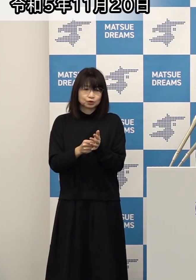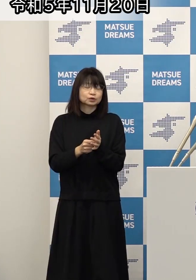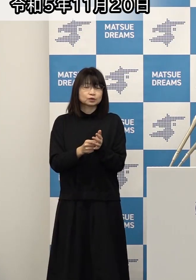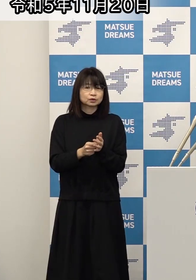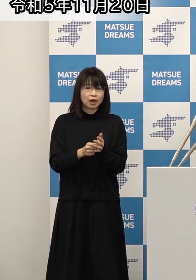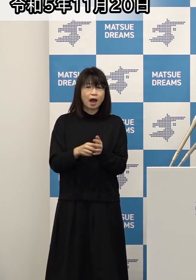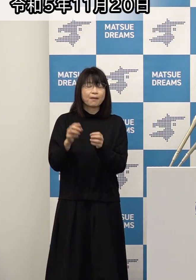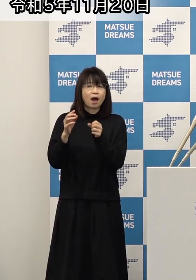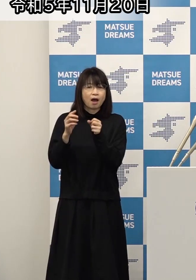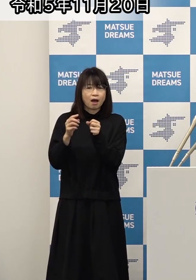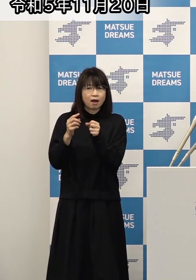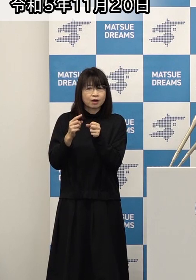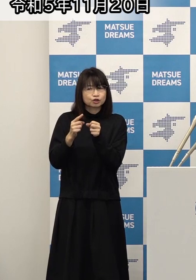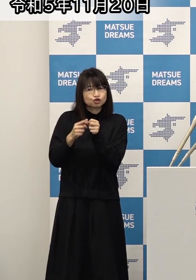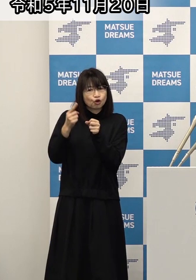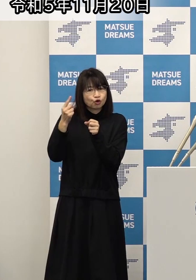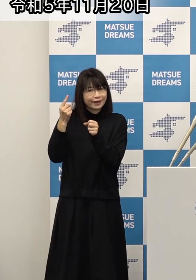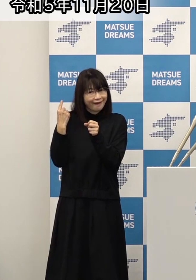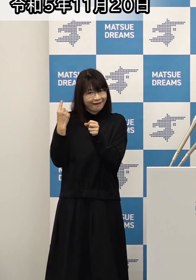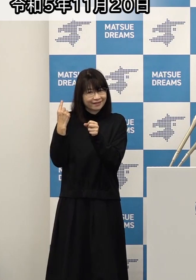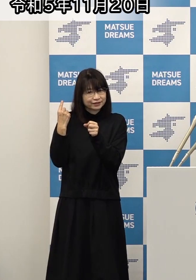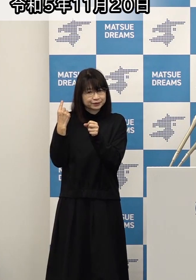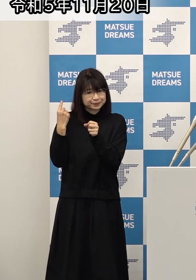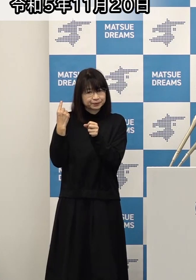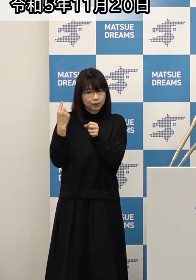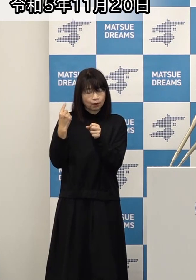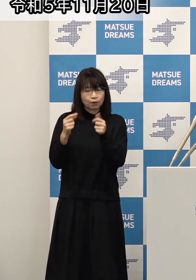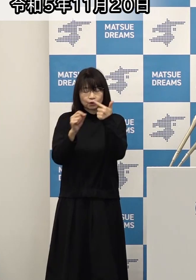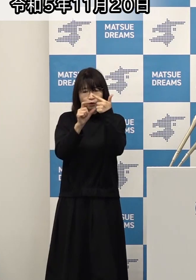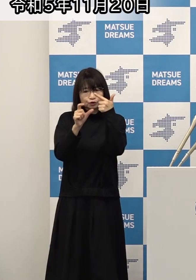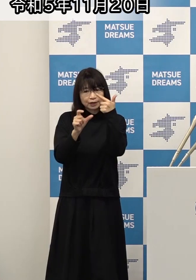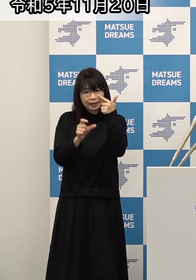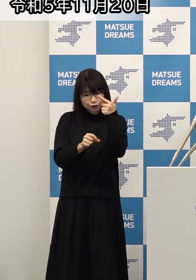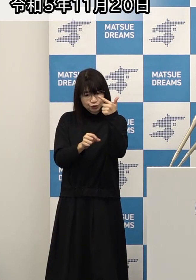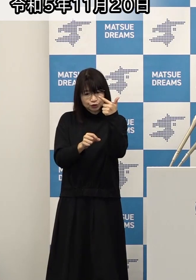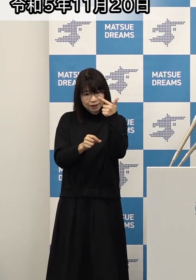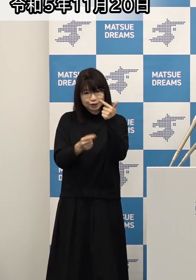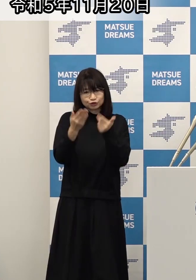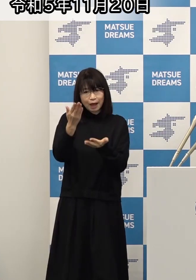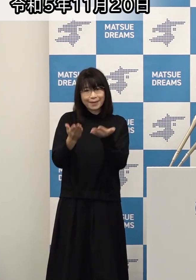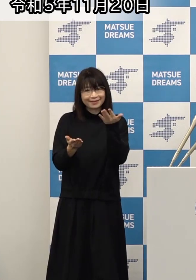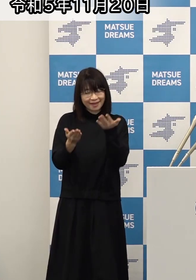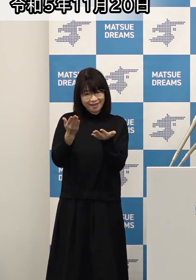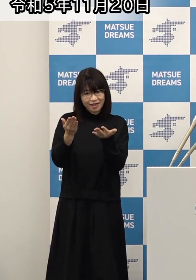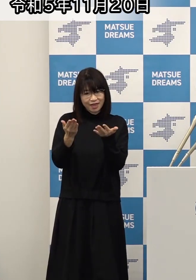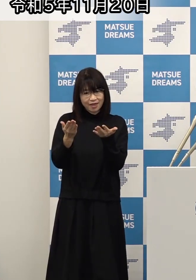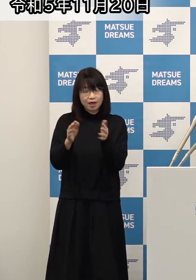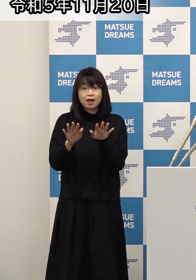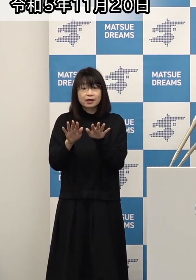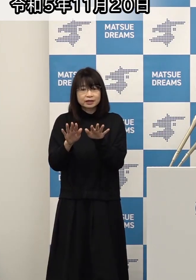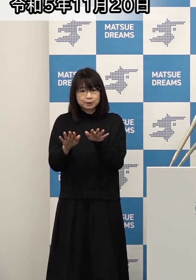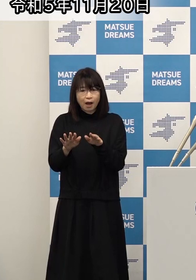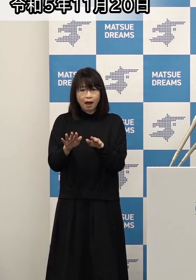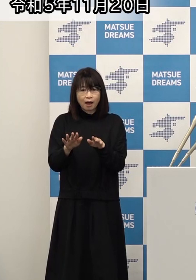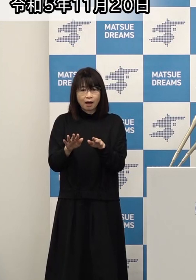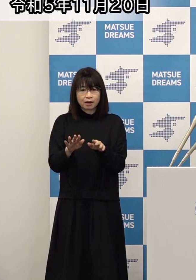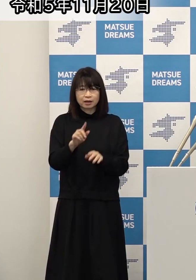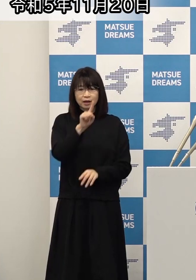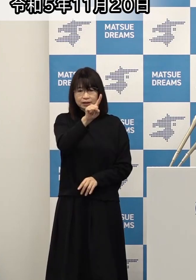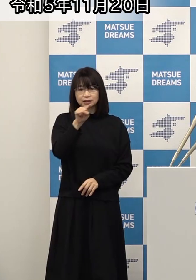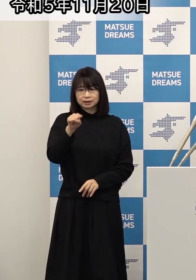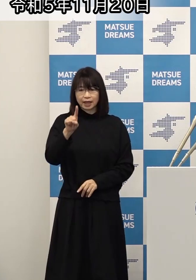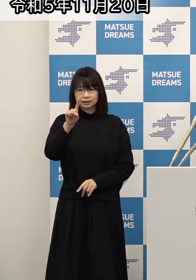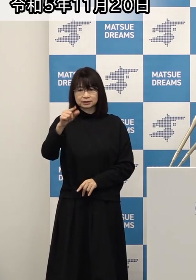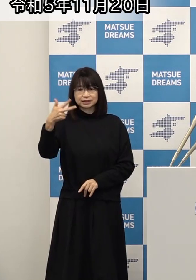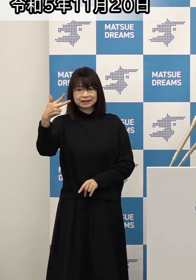回2022年6月の水準に比べて現行が 1.17 倍にな